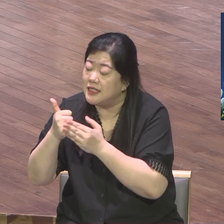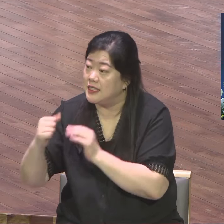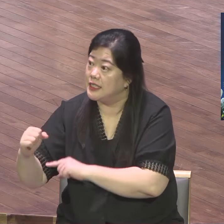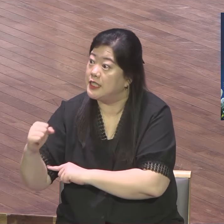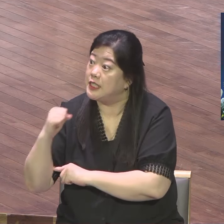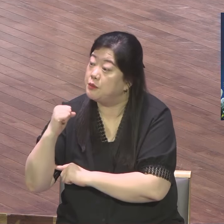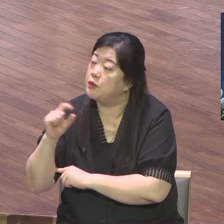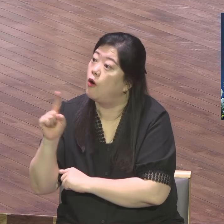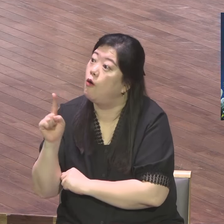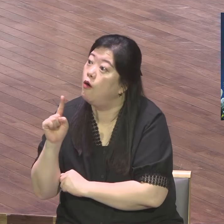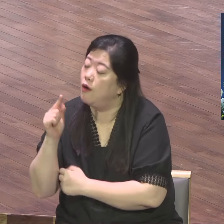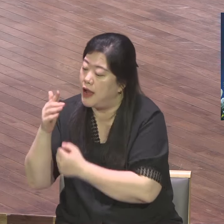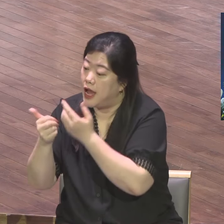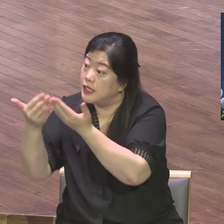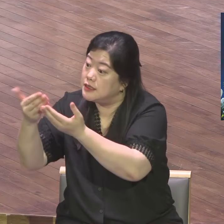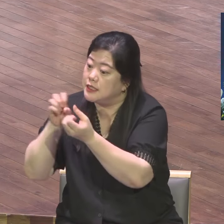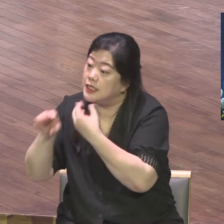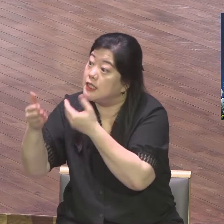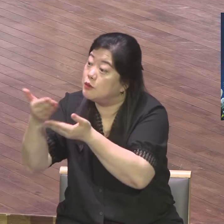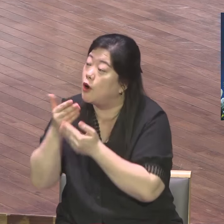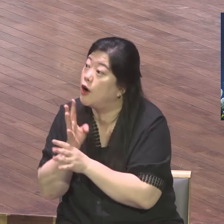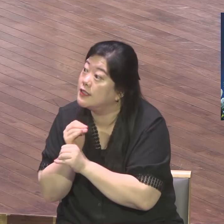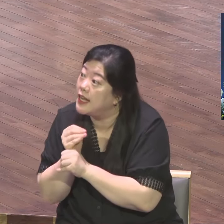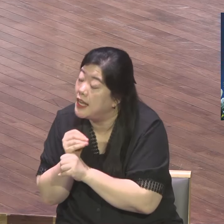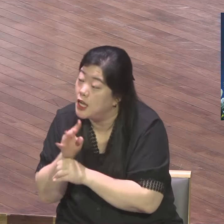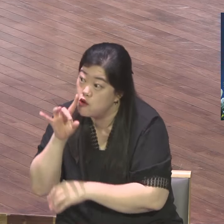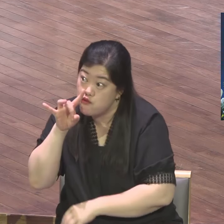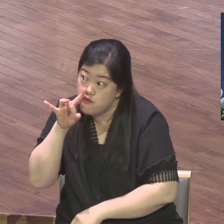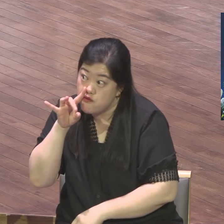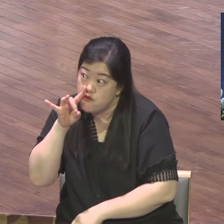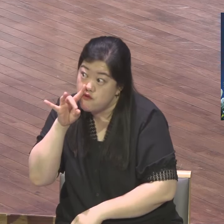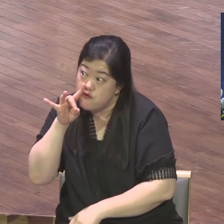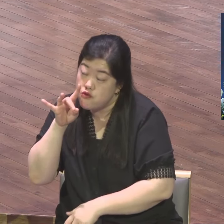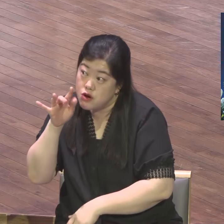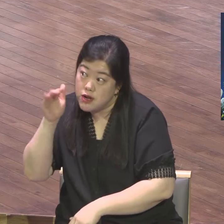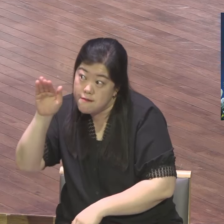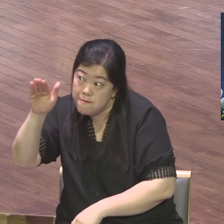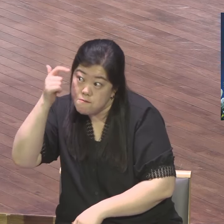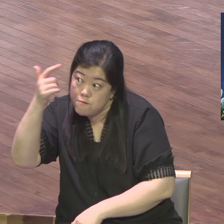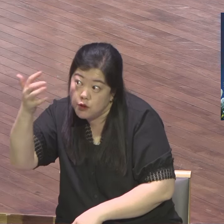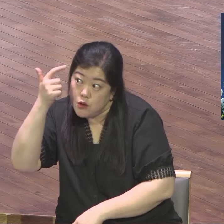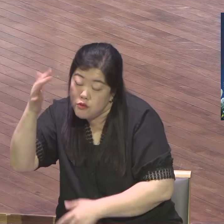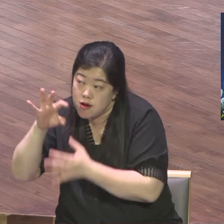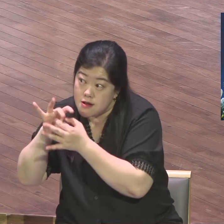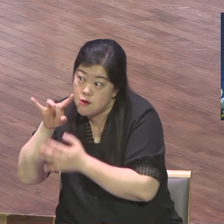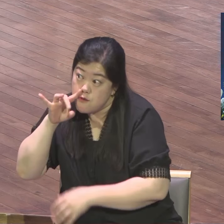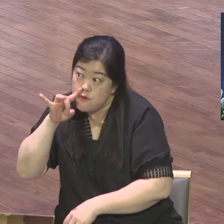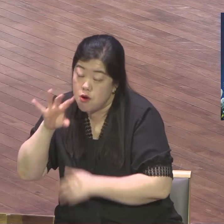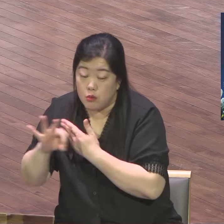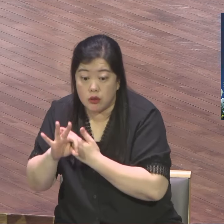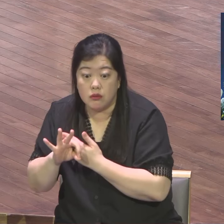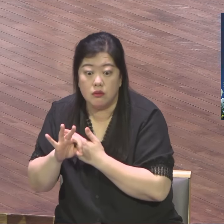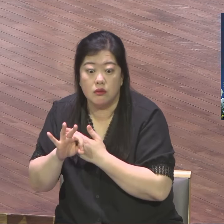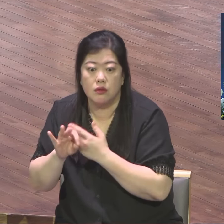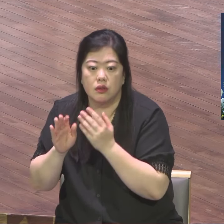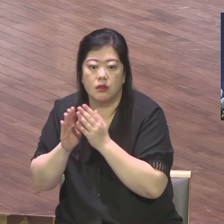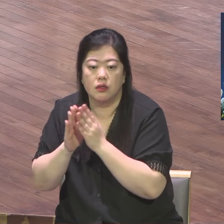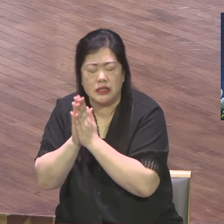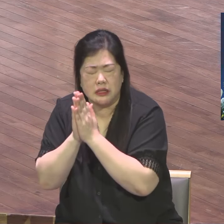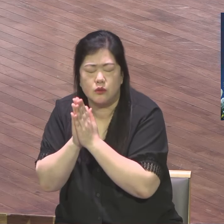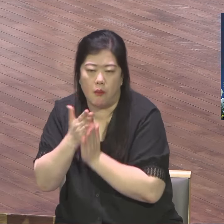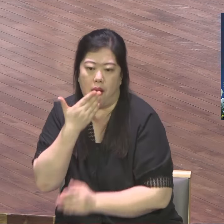능력 하나님 사실 안 믿는 거예요. 그냥 지식으로 알고 있지. 아, 귀신도 아는데요. 귀신도